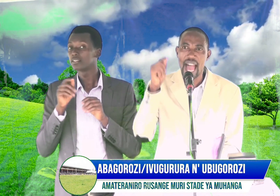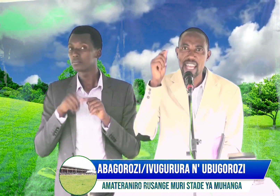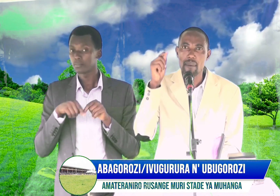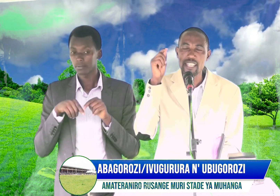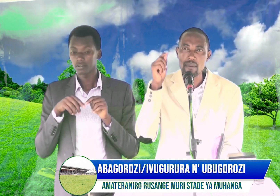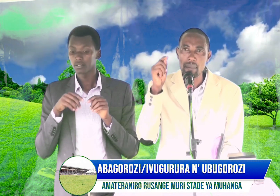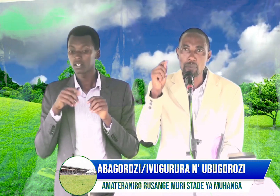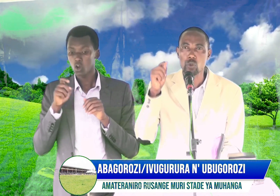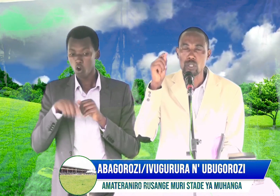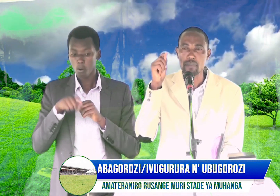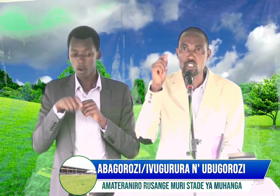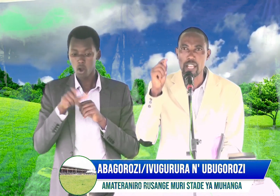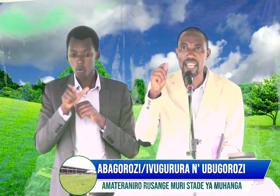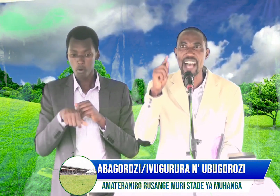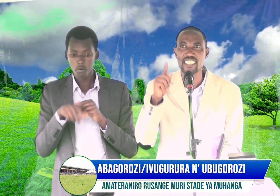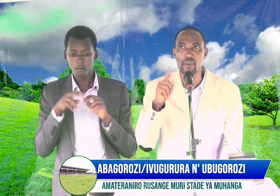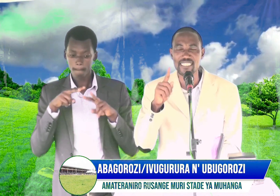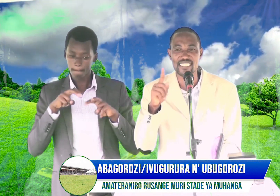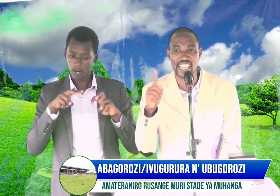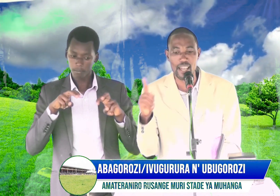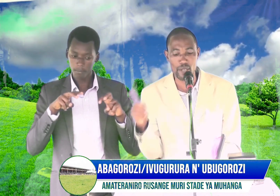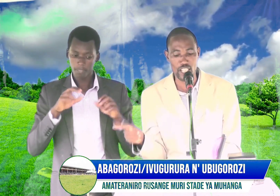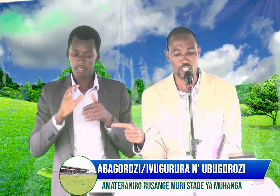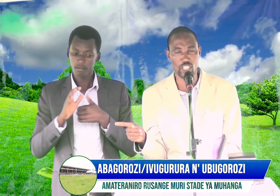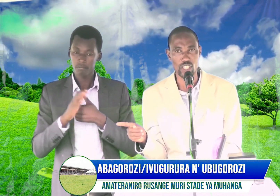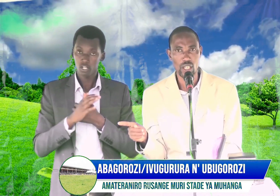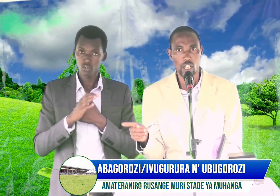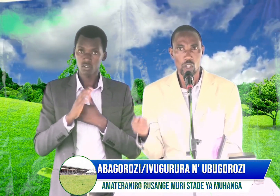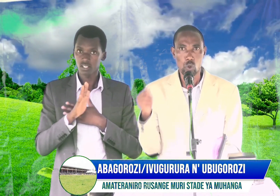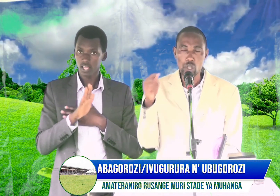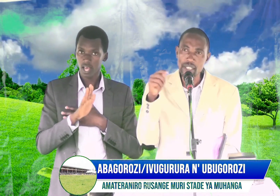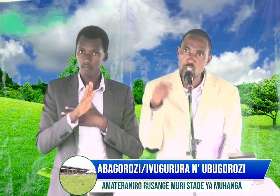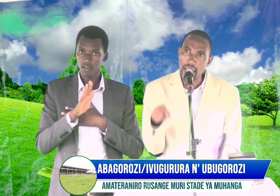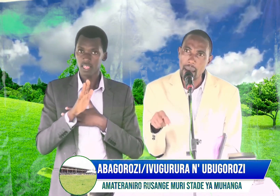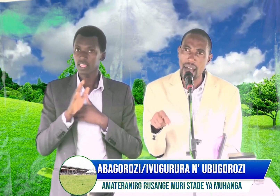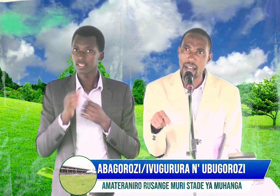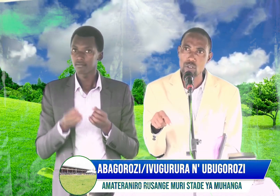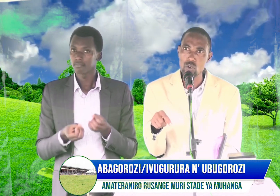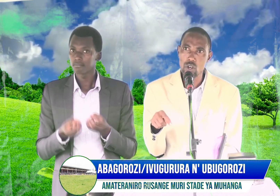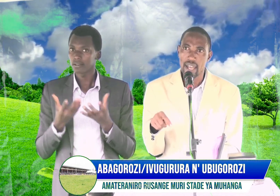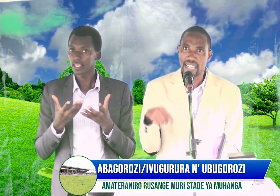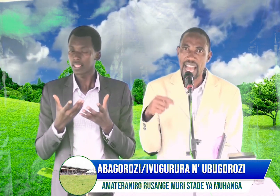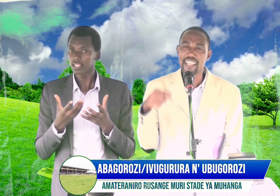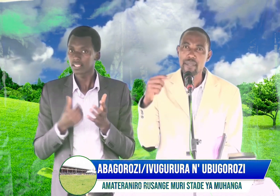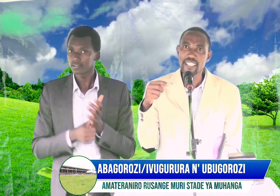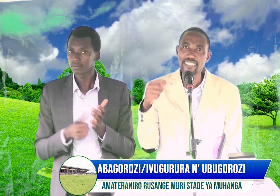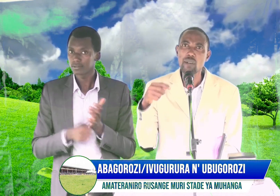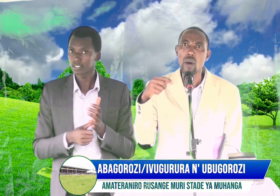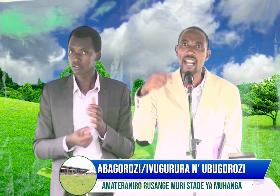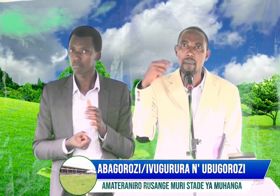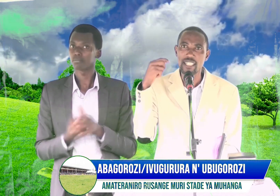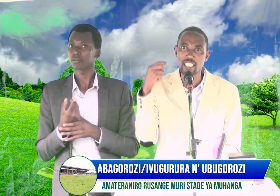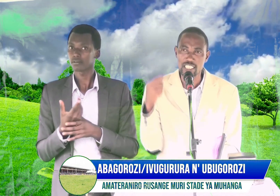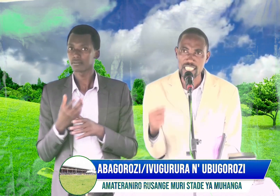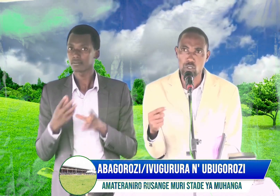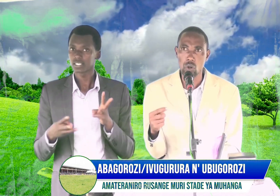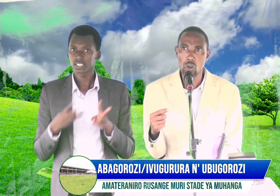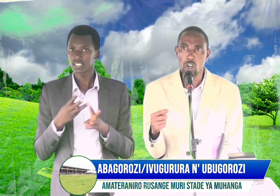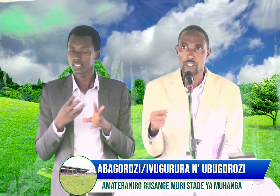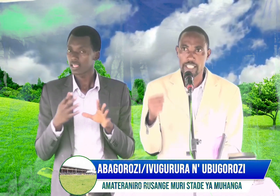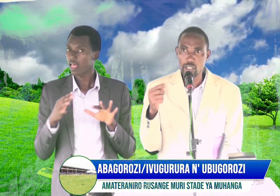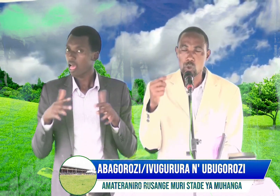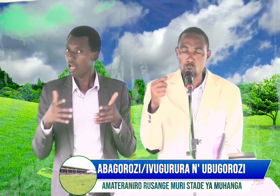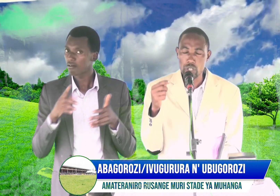imico ye arebe niba mu by'ukuri imico ye nta kibazo izanye mu isi kuko imico y'abantu kandi biyita ko ari